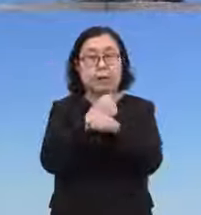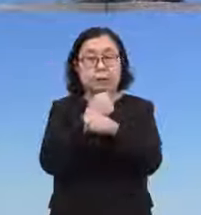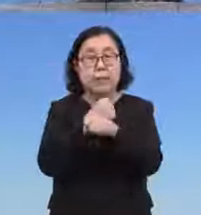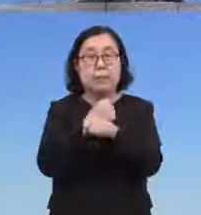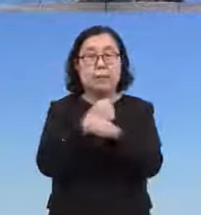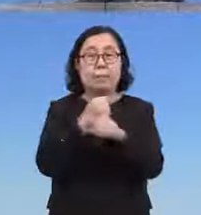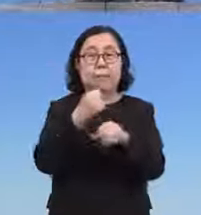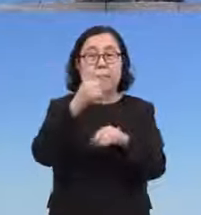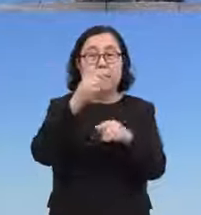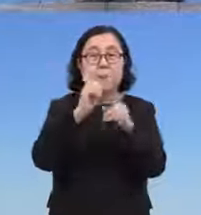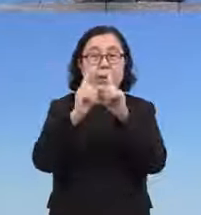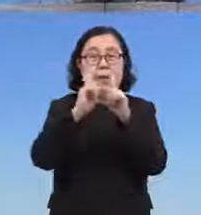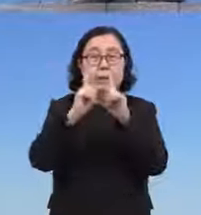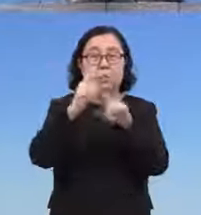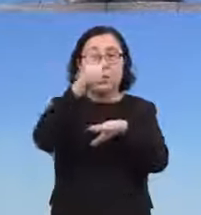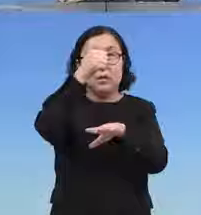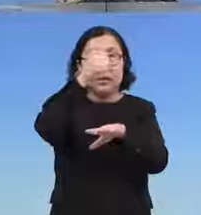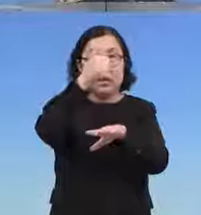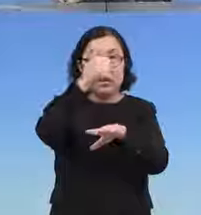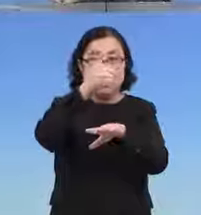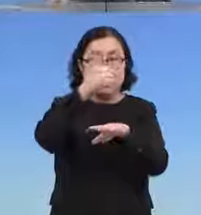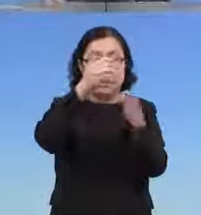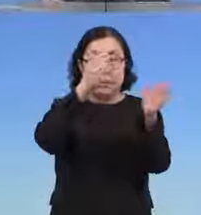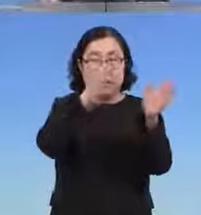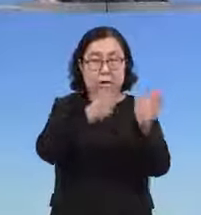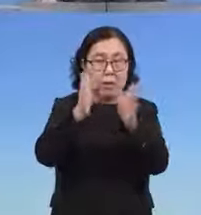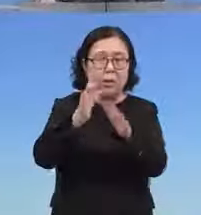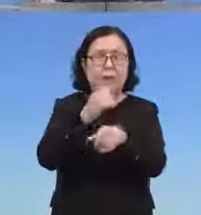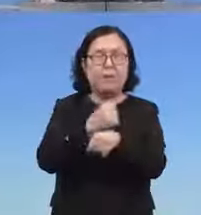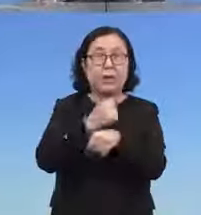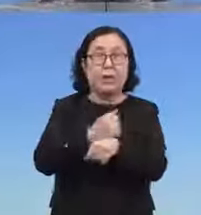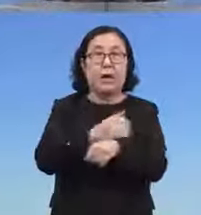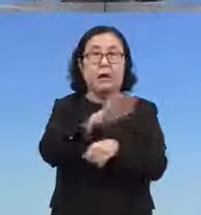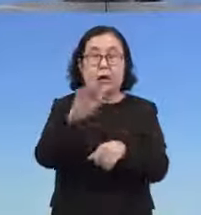이렇게 정리하기를 원하는데요, 우리는 자꾸